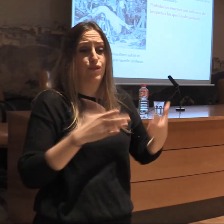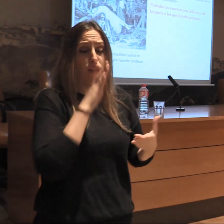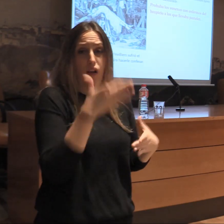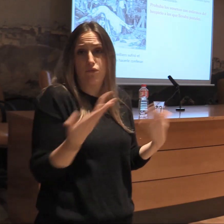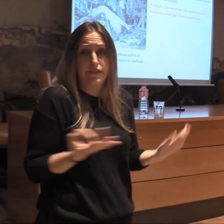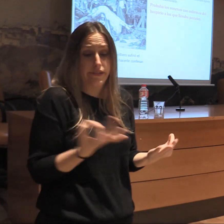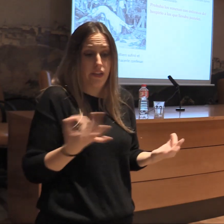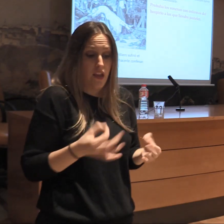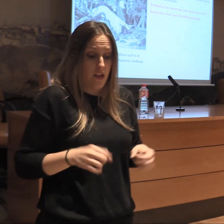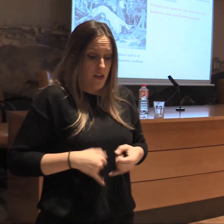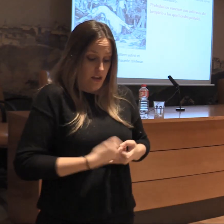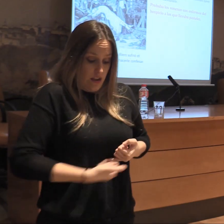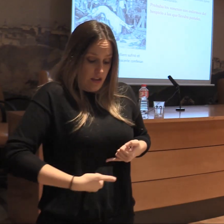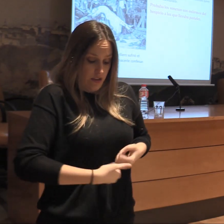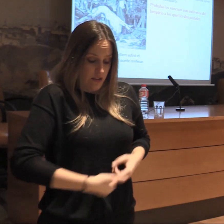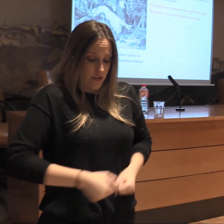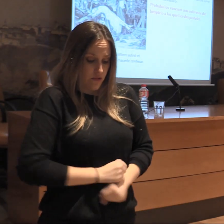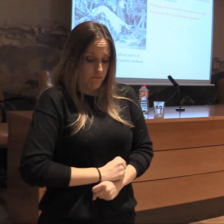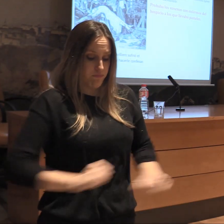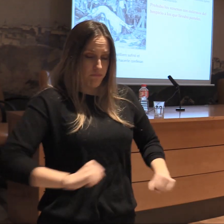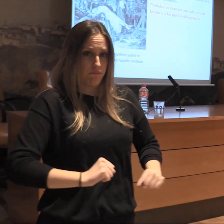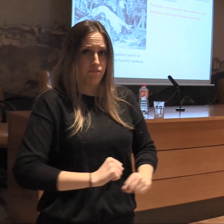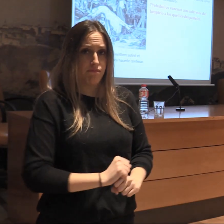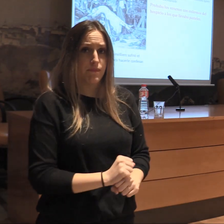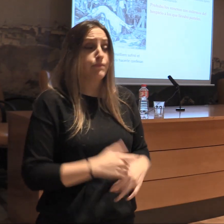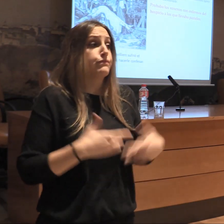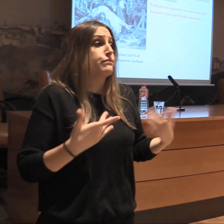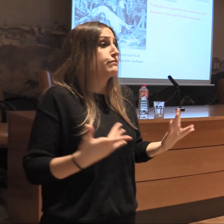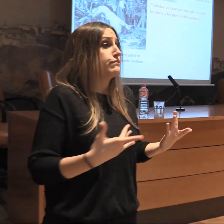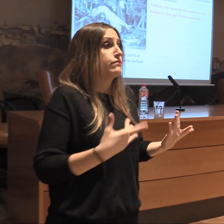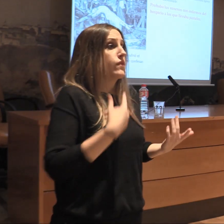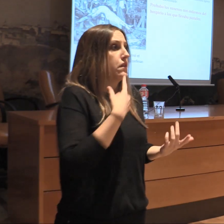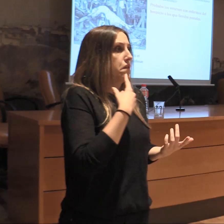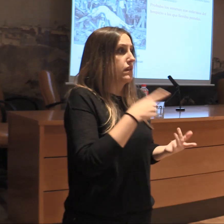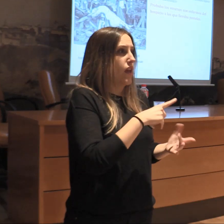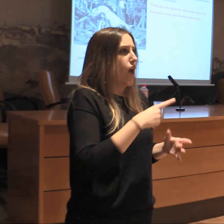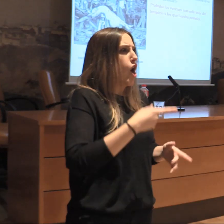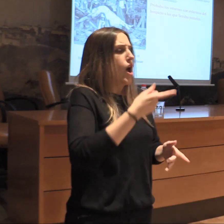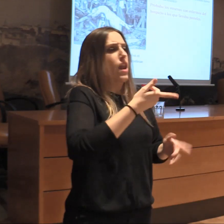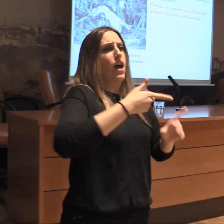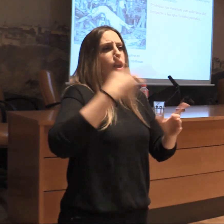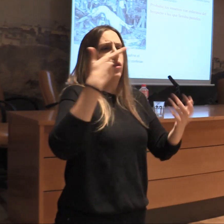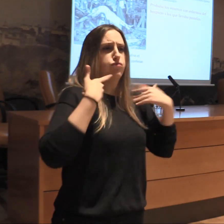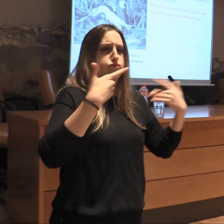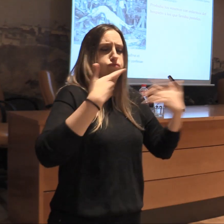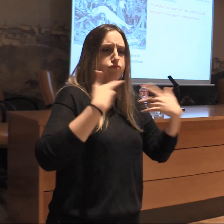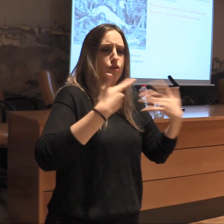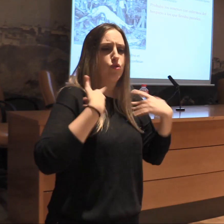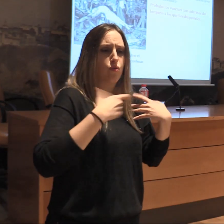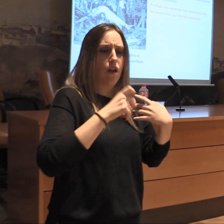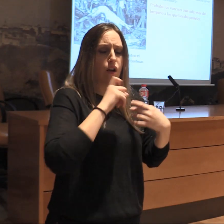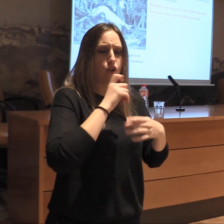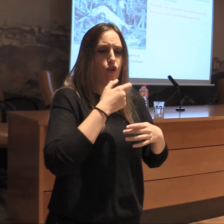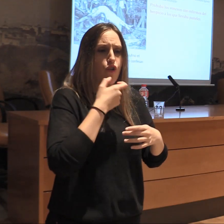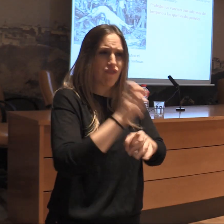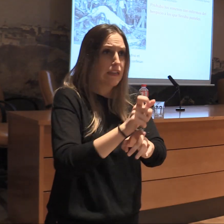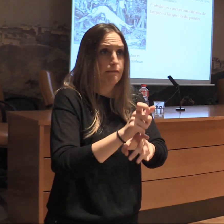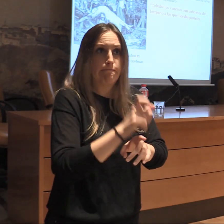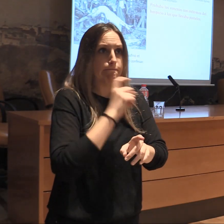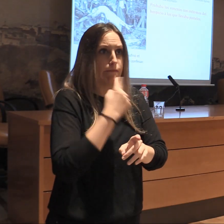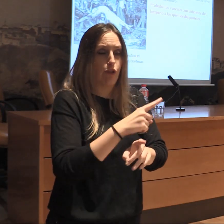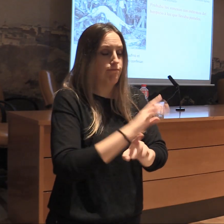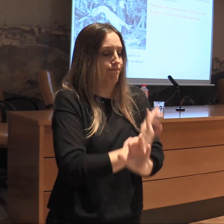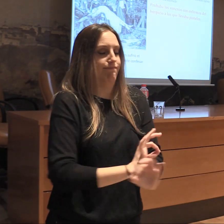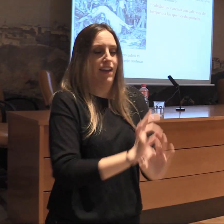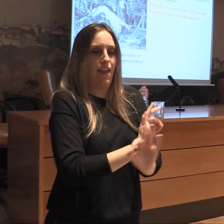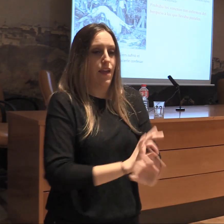los intestinos reventaran. No confesó durante esta tortura, pero cuando pensó que esta tortura había finalizado